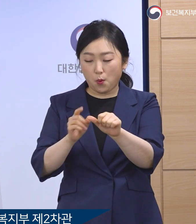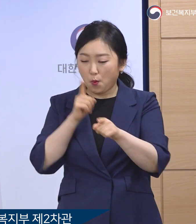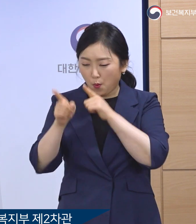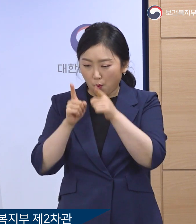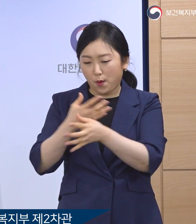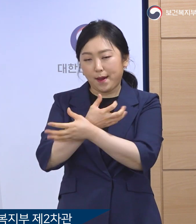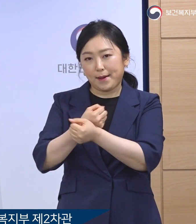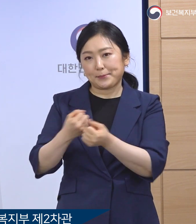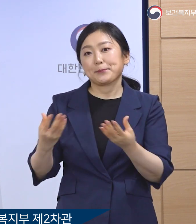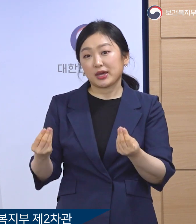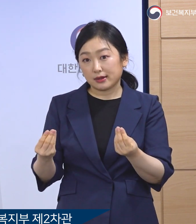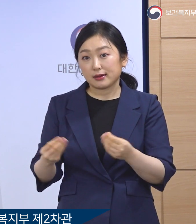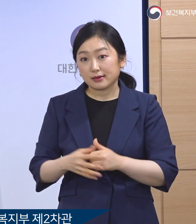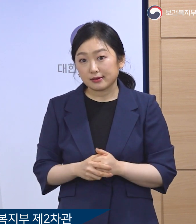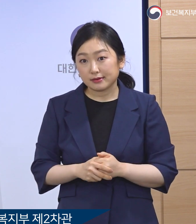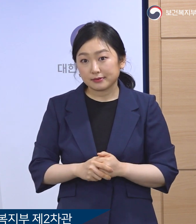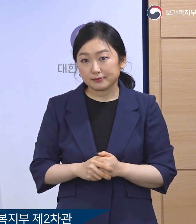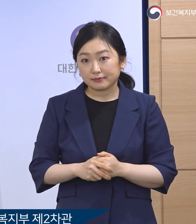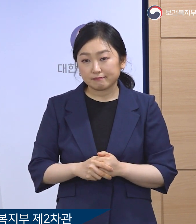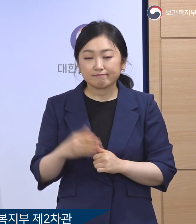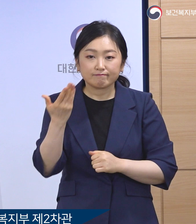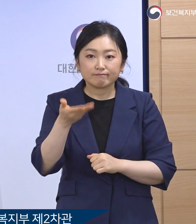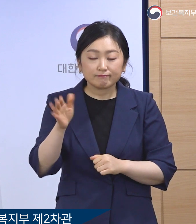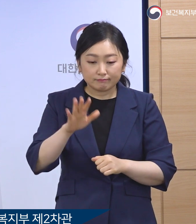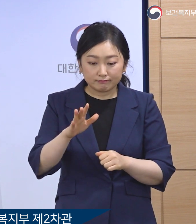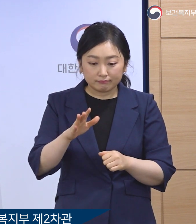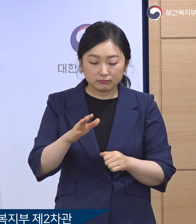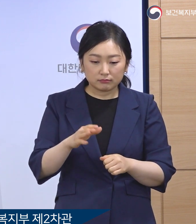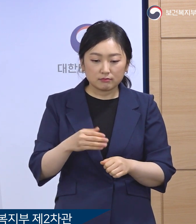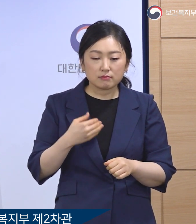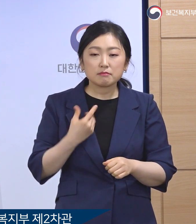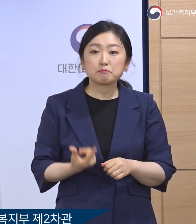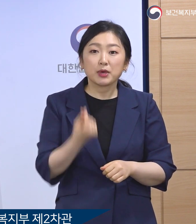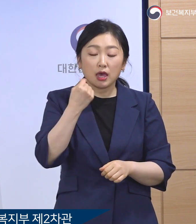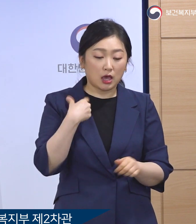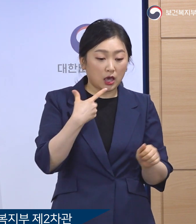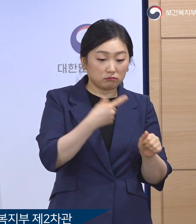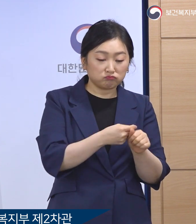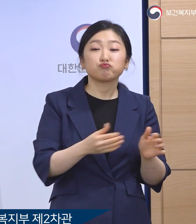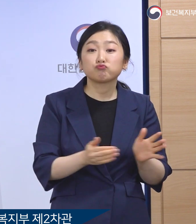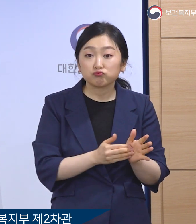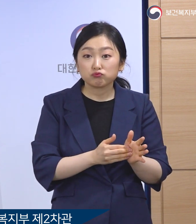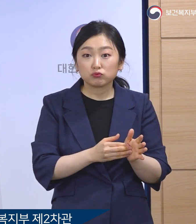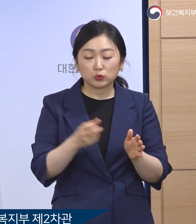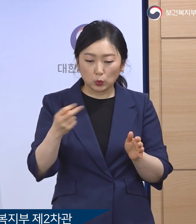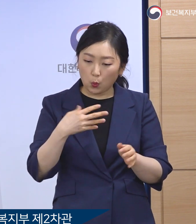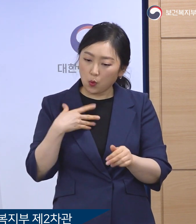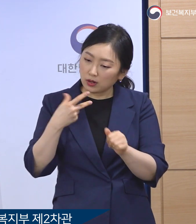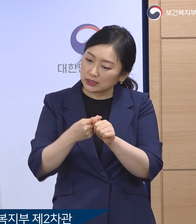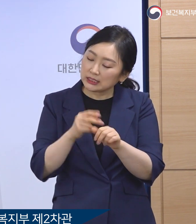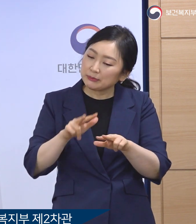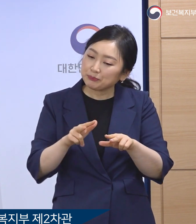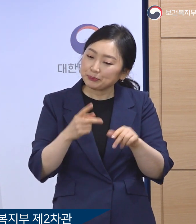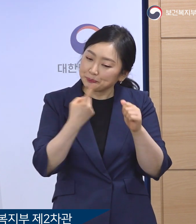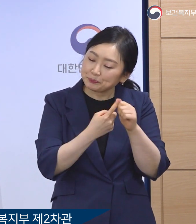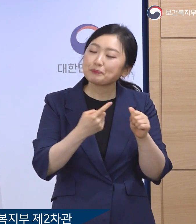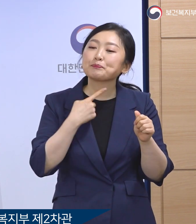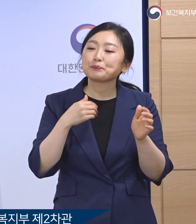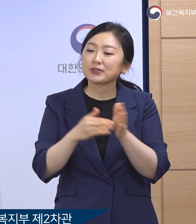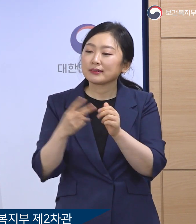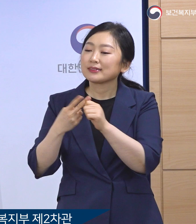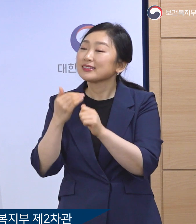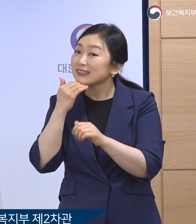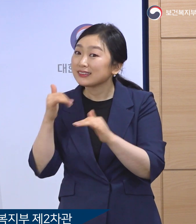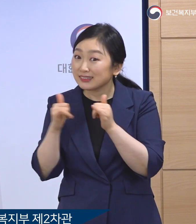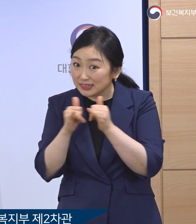예약하고 계십니다. 그러나 이미 접종을 받았거나 접종을 받고 있는 인원을 합산하면